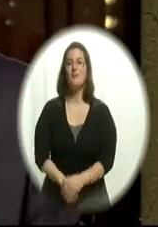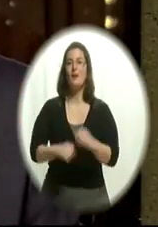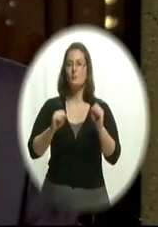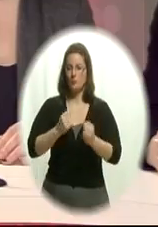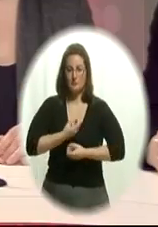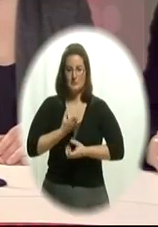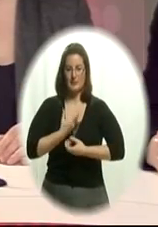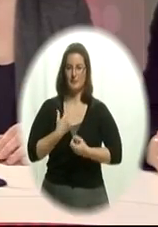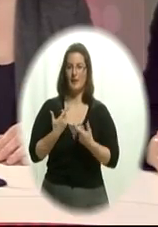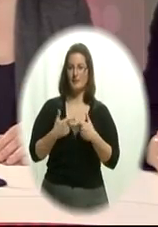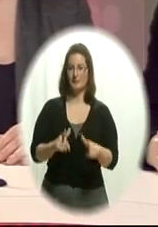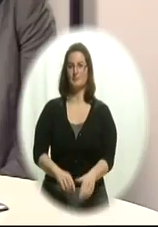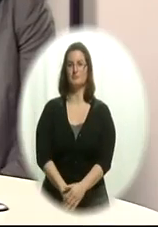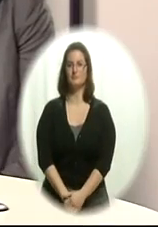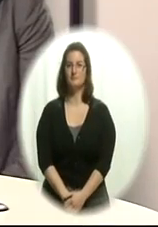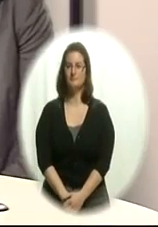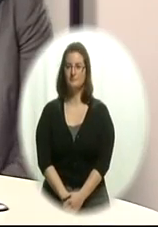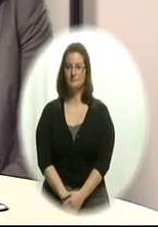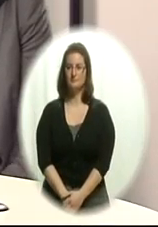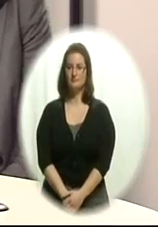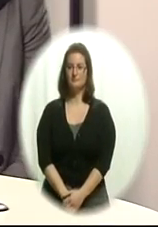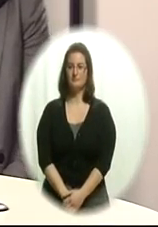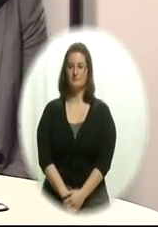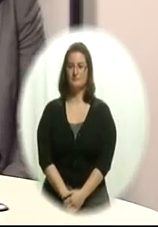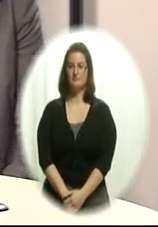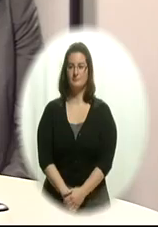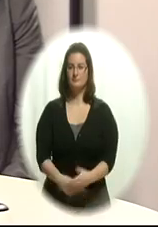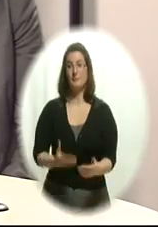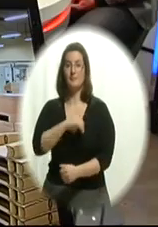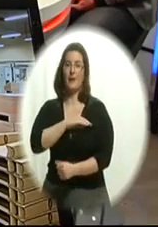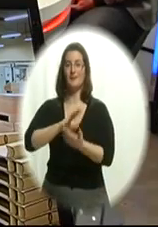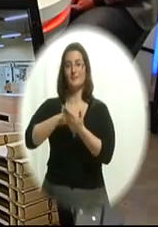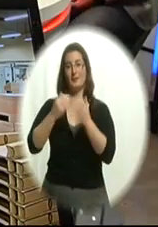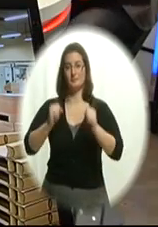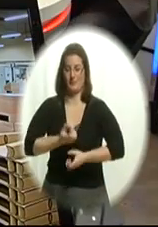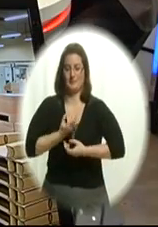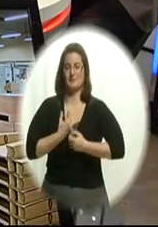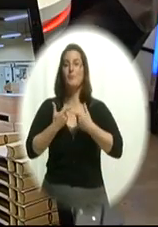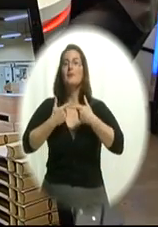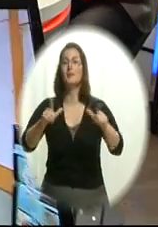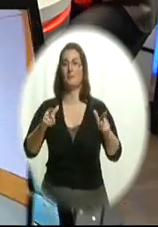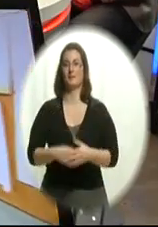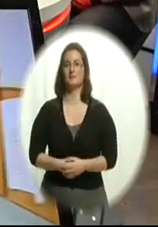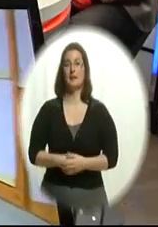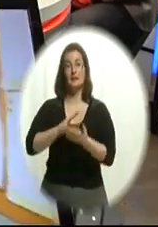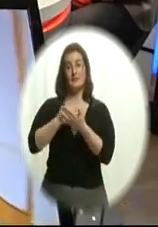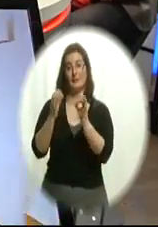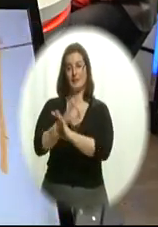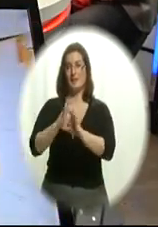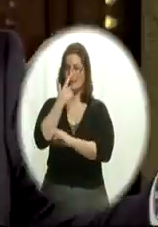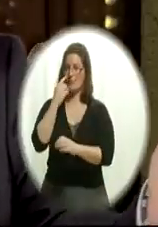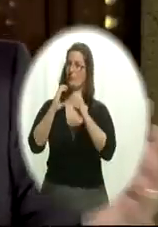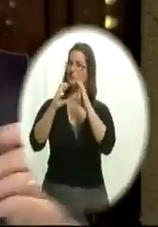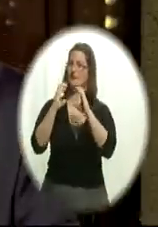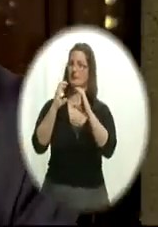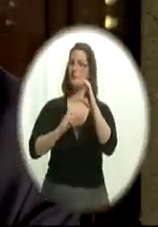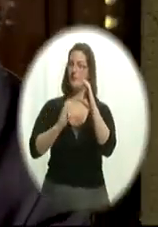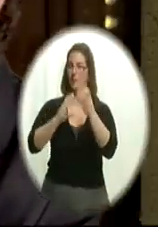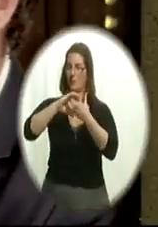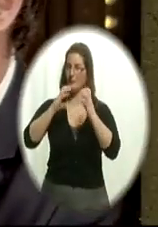manière complètement naturelle et, et grâce à l'interprète. Donc, si je ne l'avais pas, ça serait beaucoup plus compliqué. Oui, non, bien sûr, c'est ça,